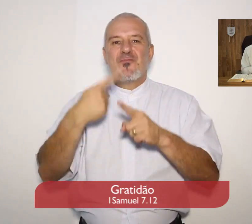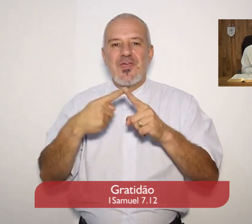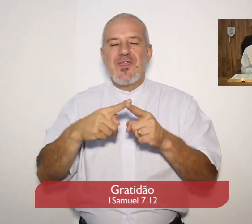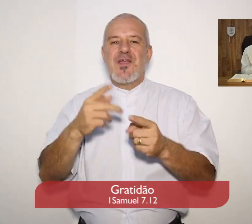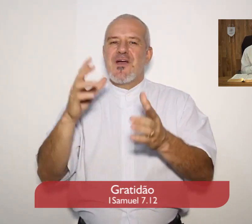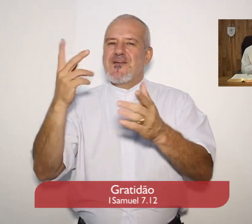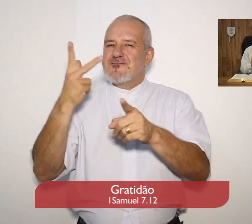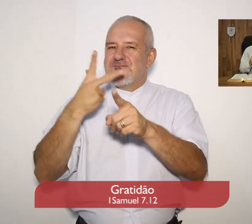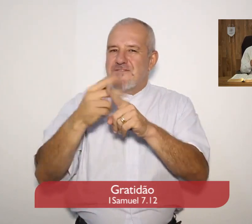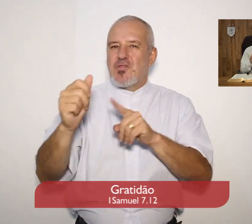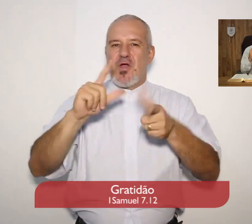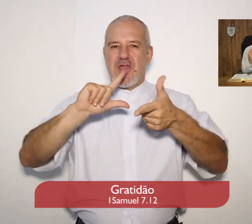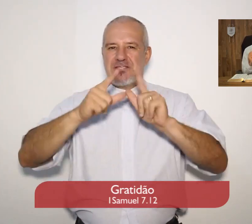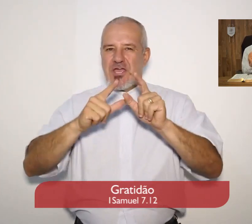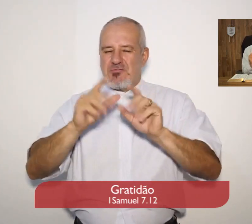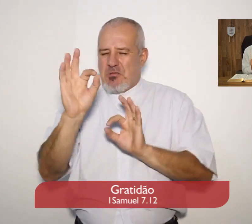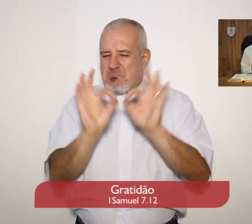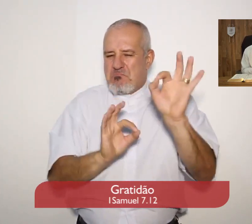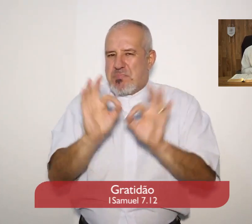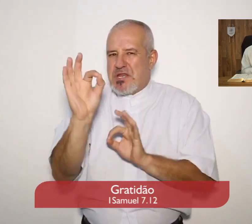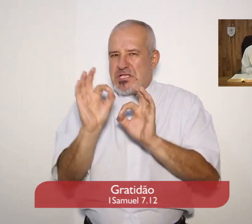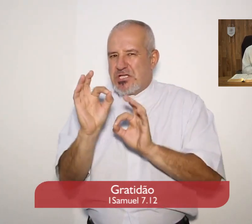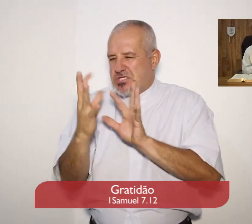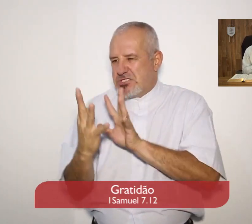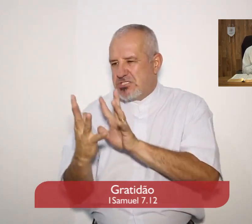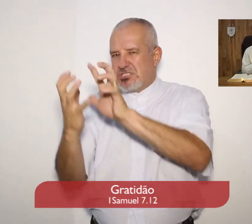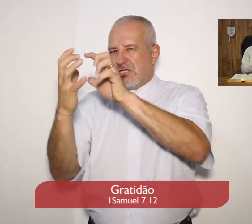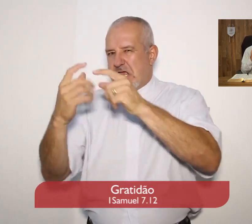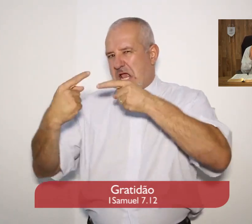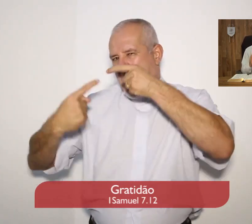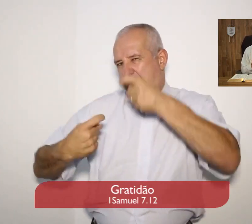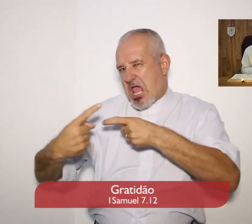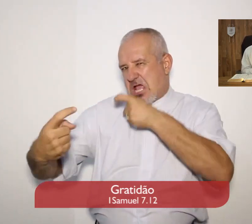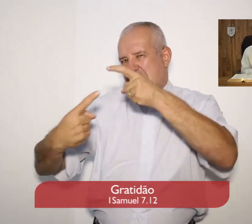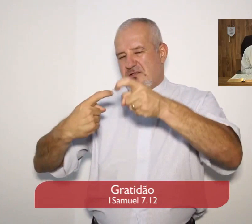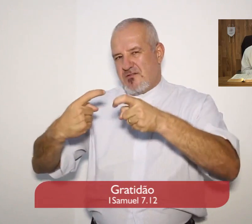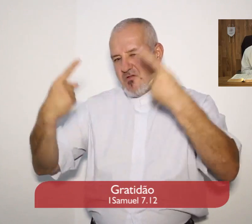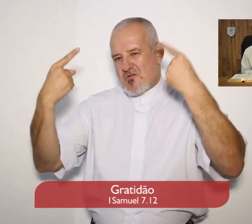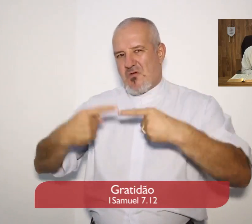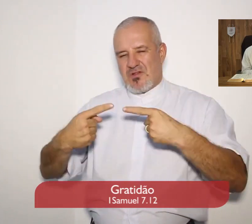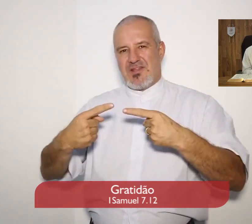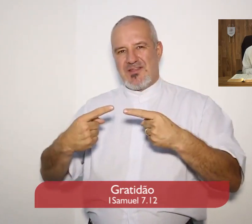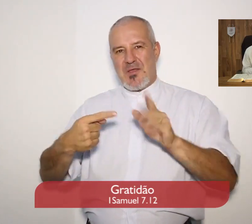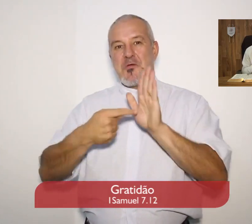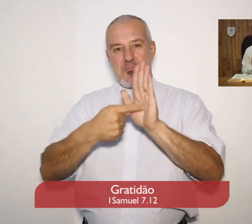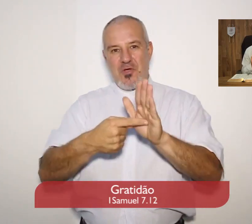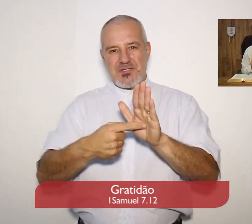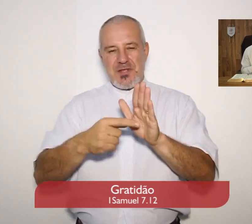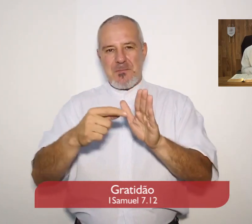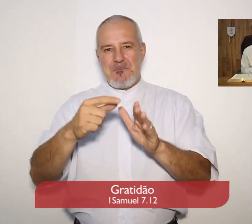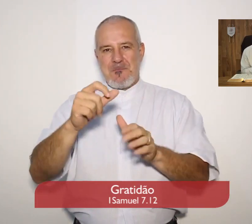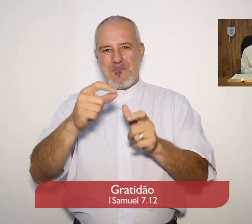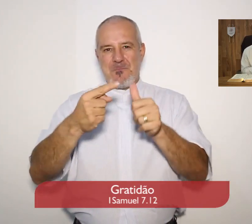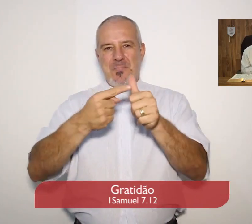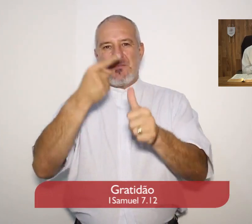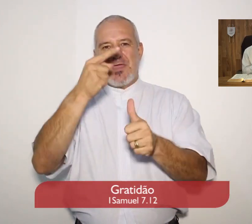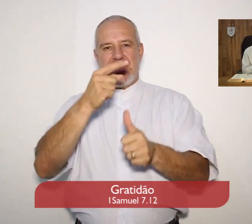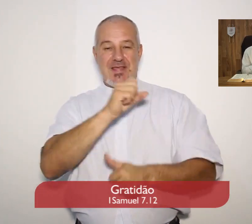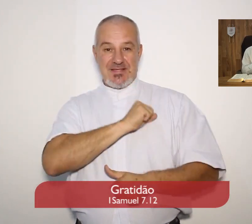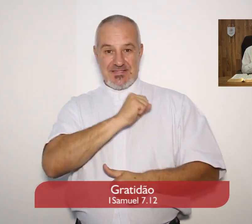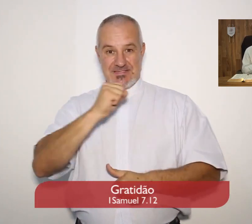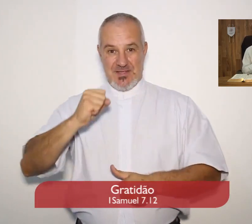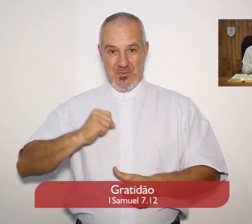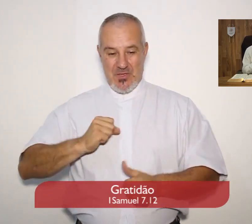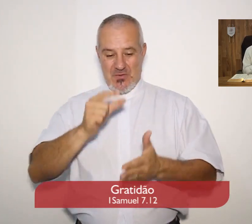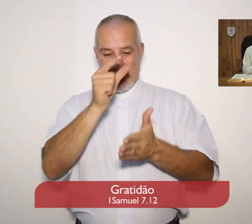suspeitaram que Israel estava planejando um ataque, conforme você pode ver em 1 Samuel 7,7.